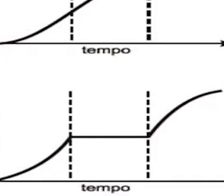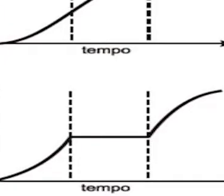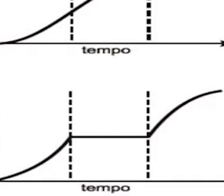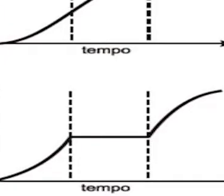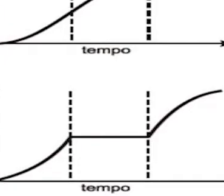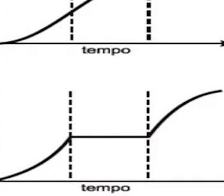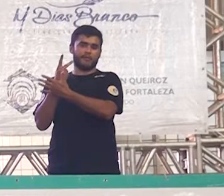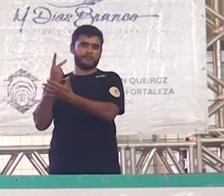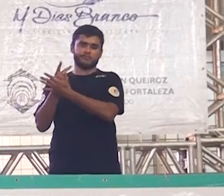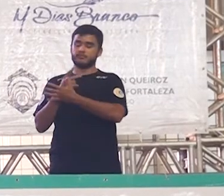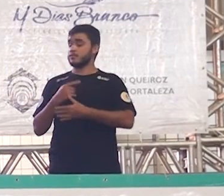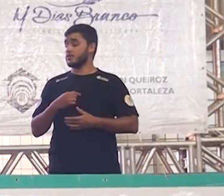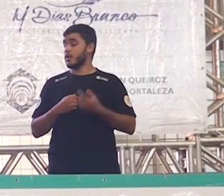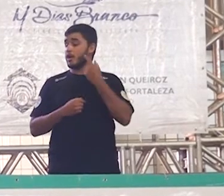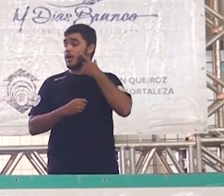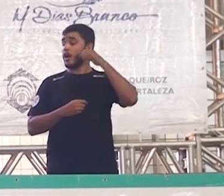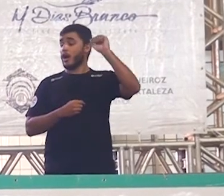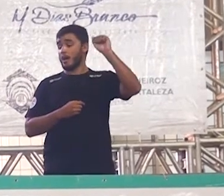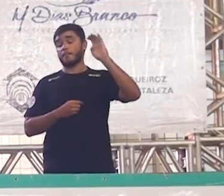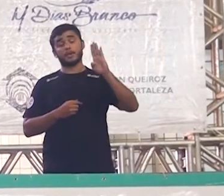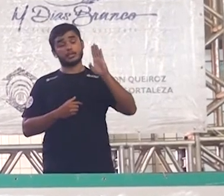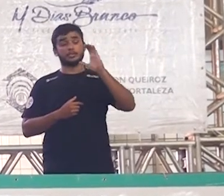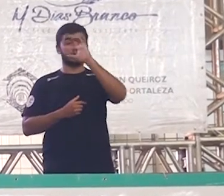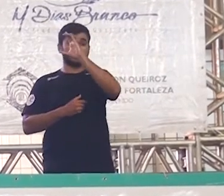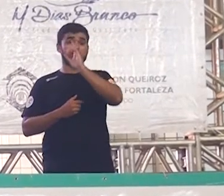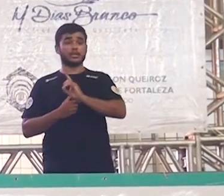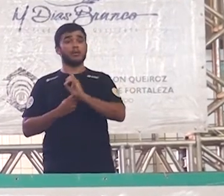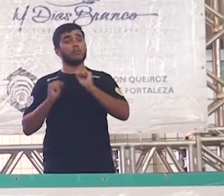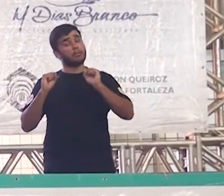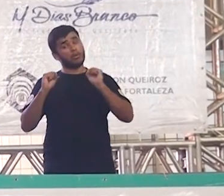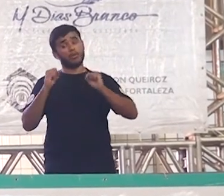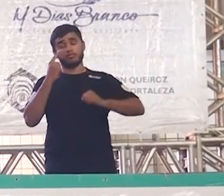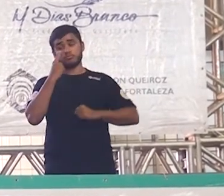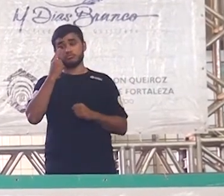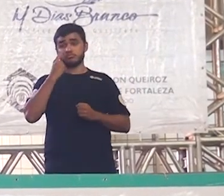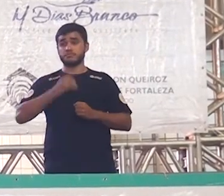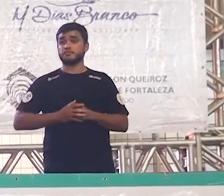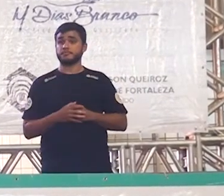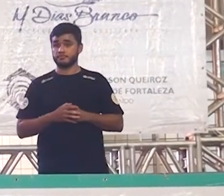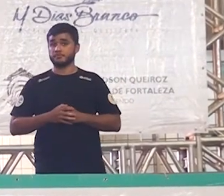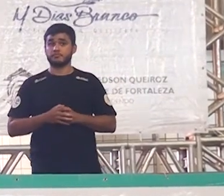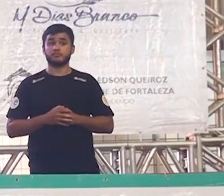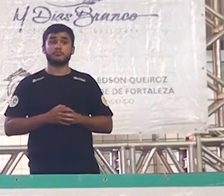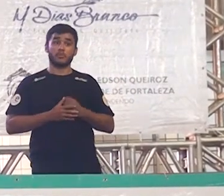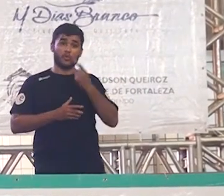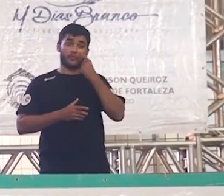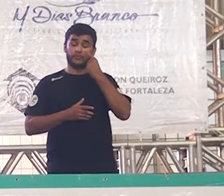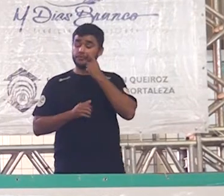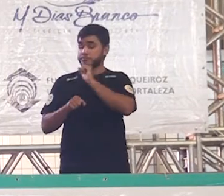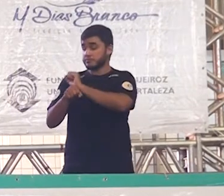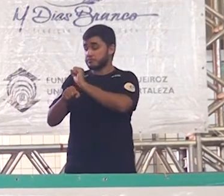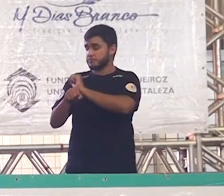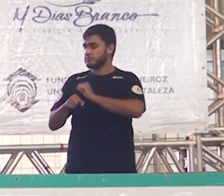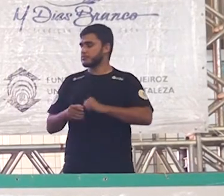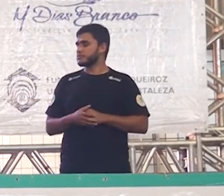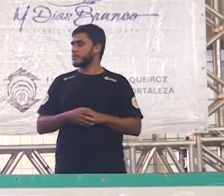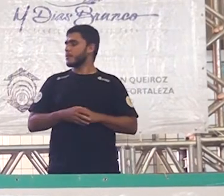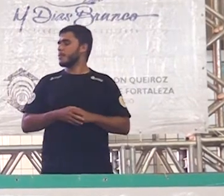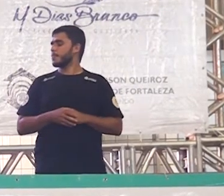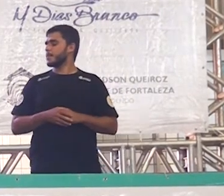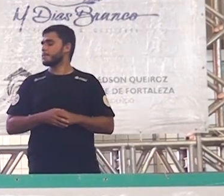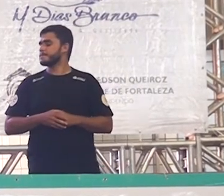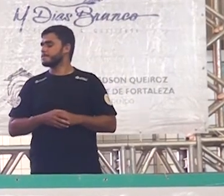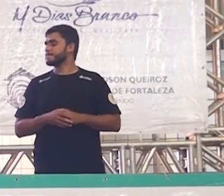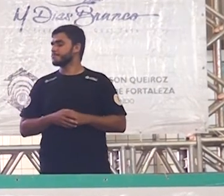o A, o B, o C e o D ainda podem ser respostas. Beleza, vamos deixar aí por enquanto.